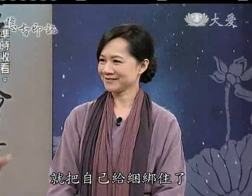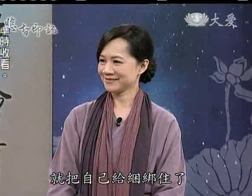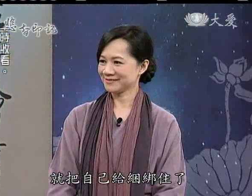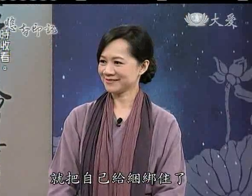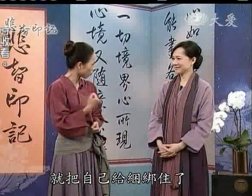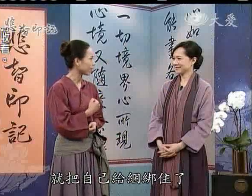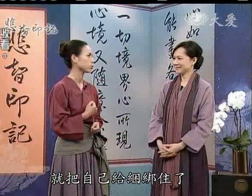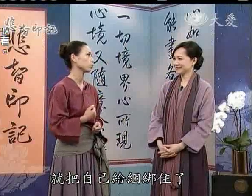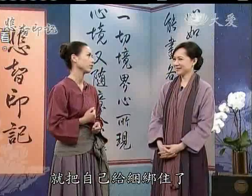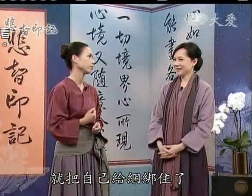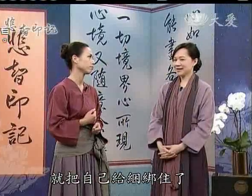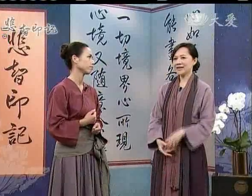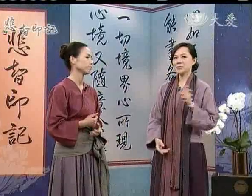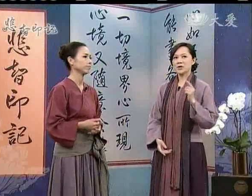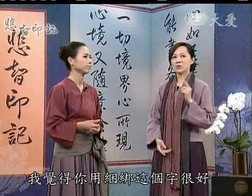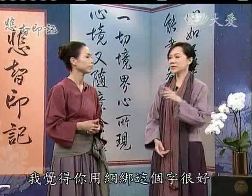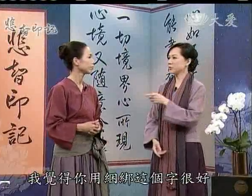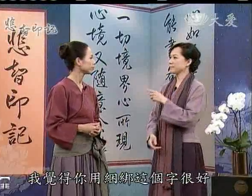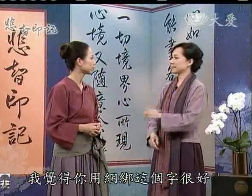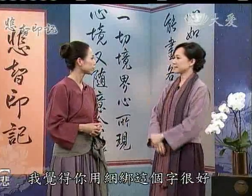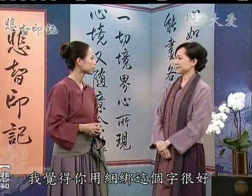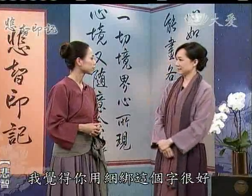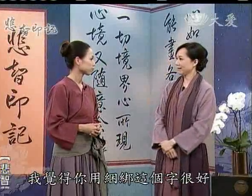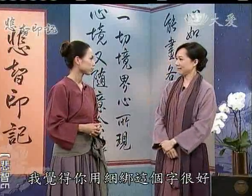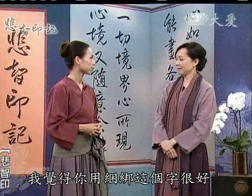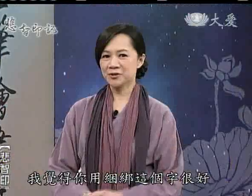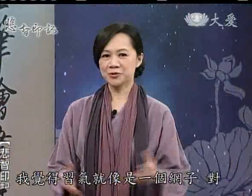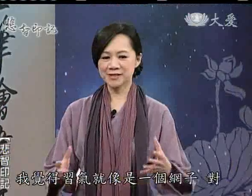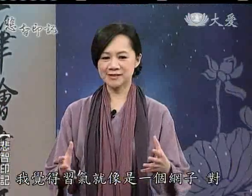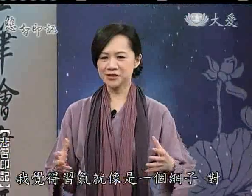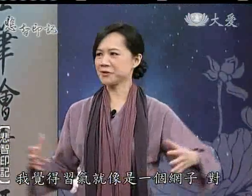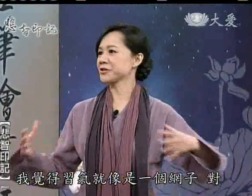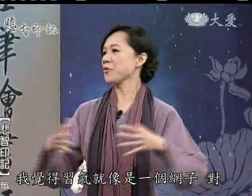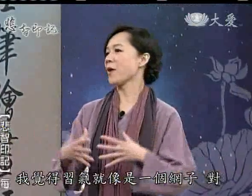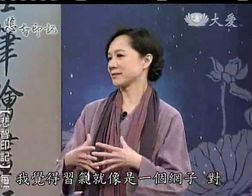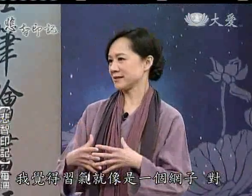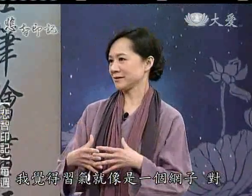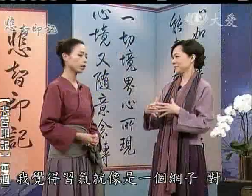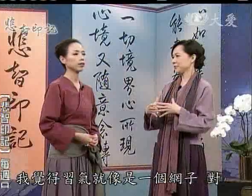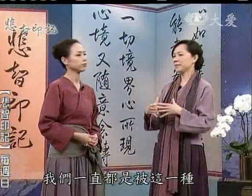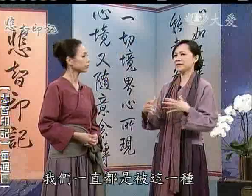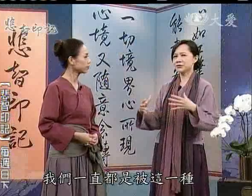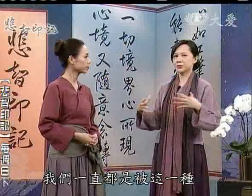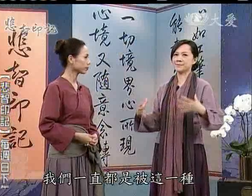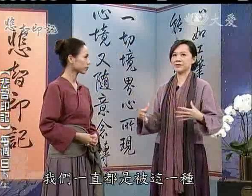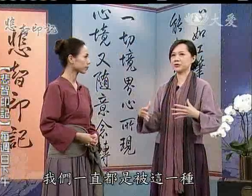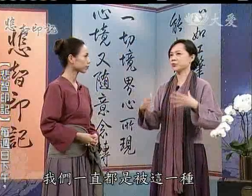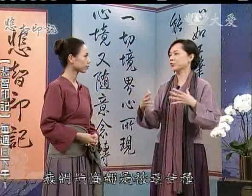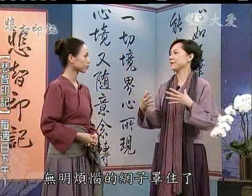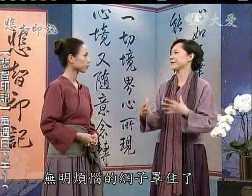自己给捆绑住了。 我觉得你用捆绑这个字很好。我觉得习气就像是有网子， 对， 我们一直都是被这种无名烦